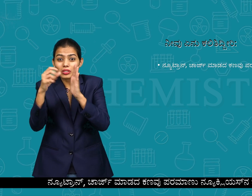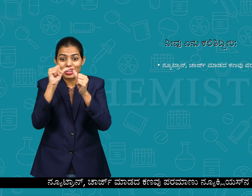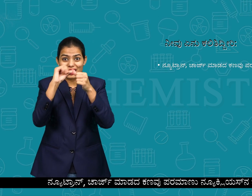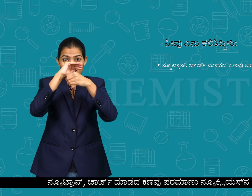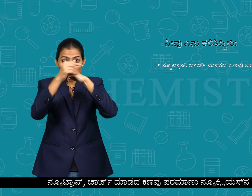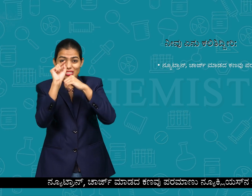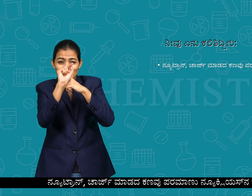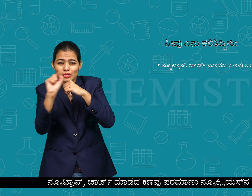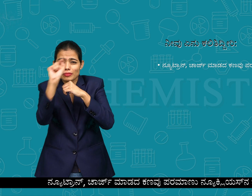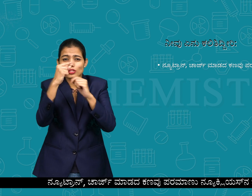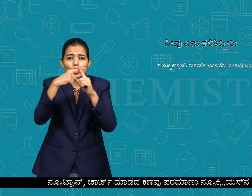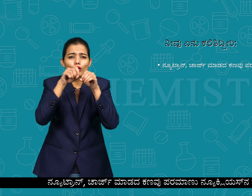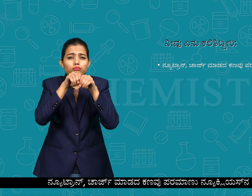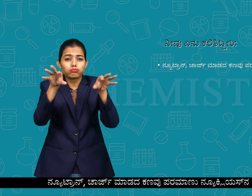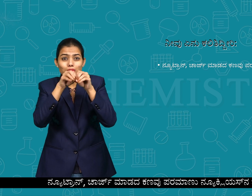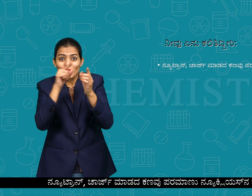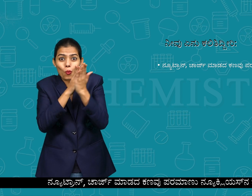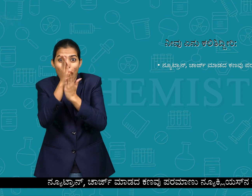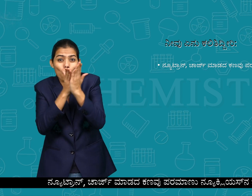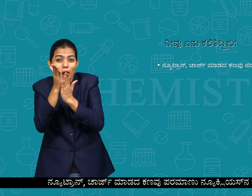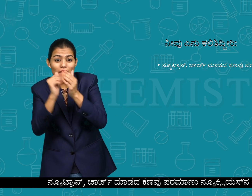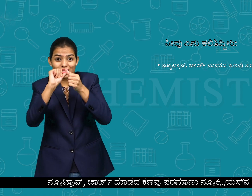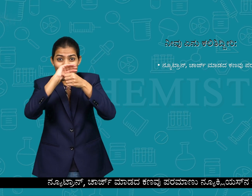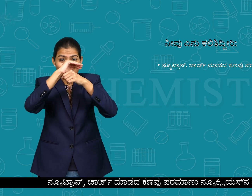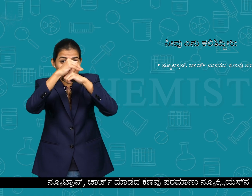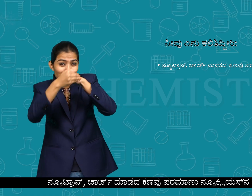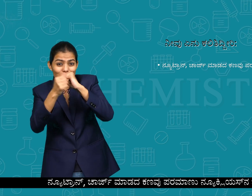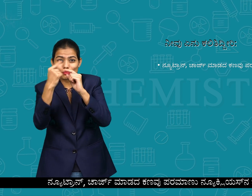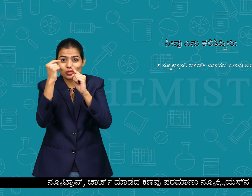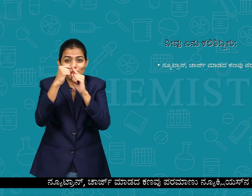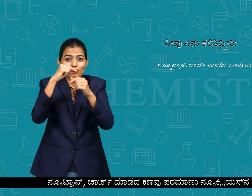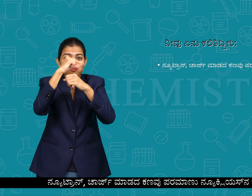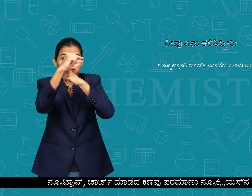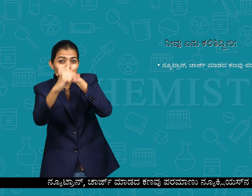ಪರಮಾಣು ನ್ಯೂಕ್ಲಿಯಸ್ನ ಒಂದು ಭಾಗವಾಗಿದೆ.